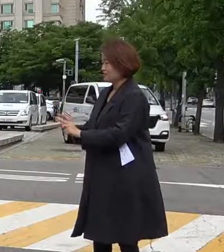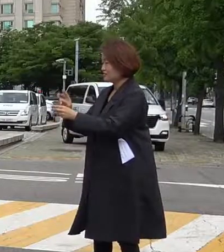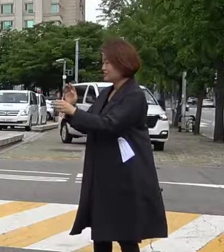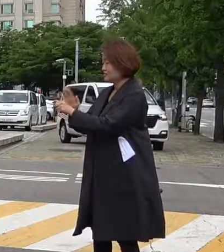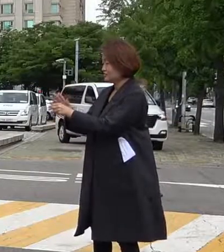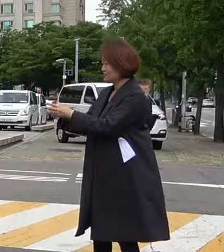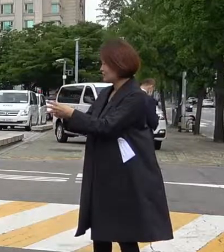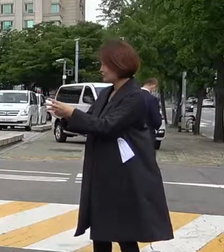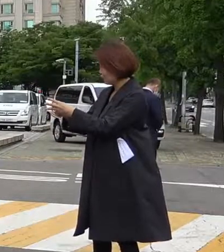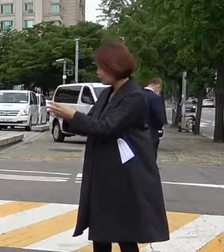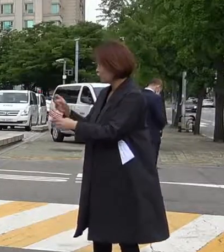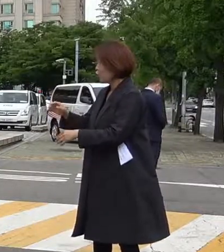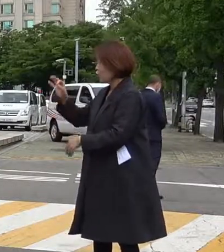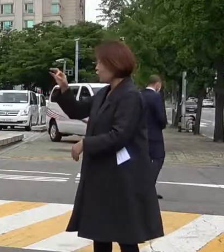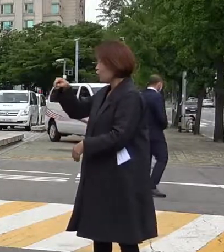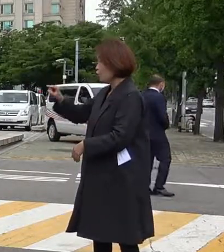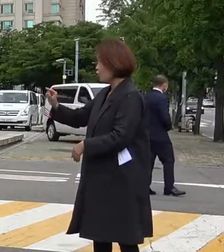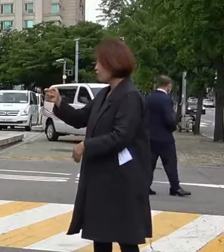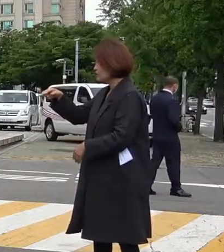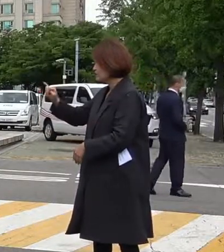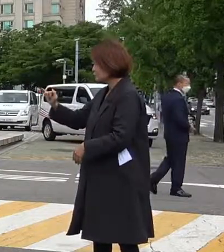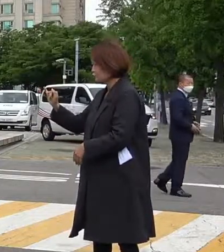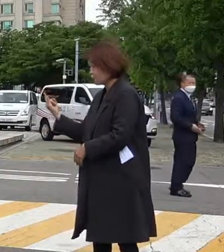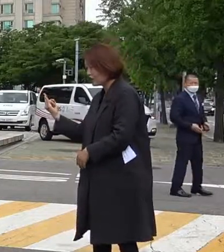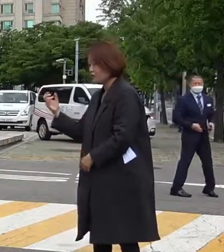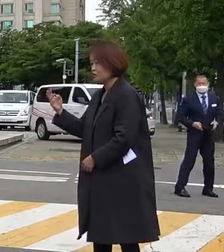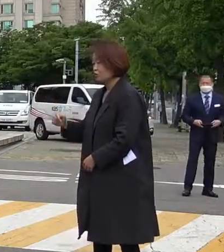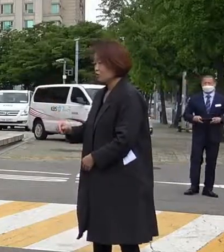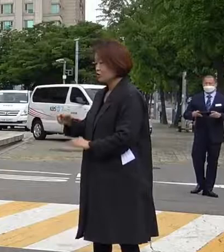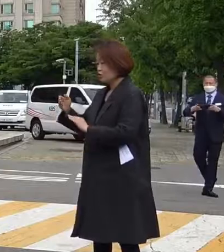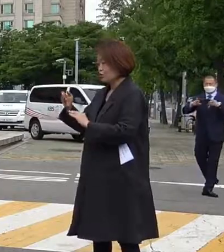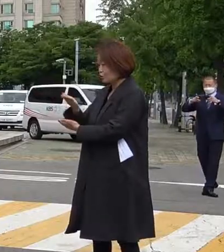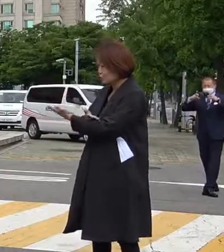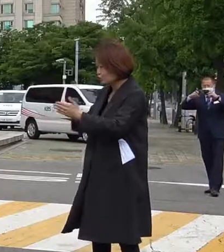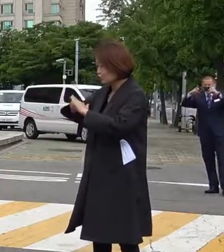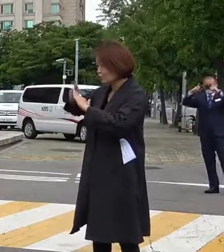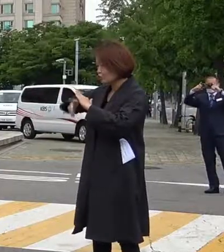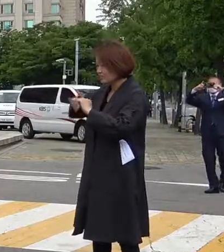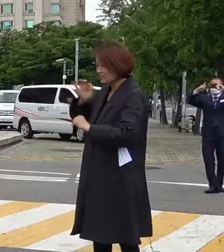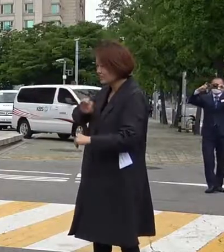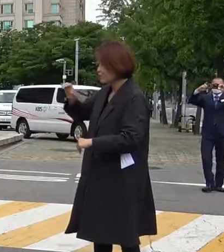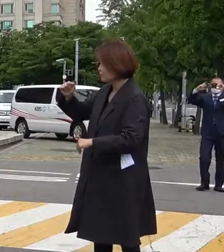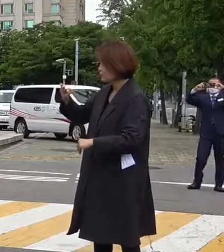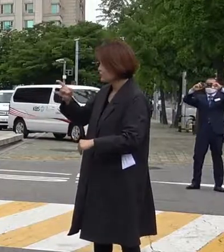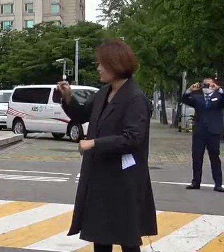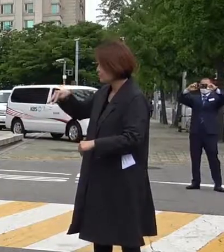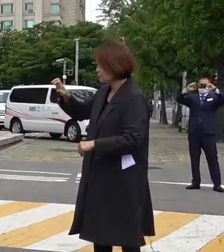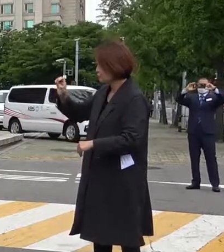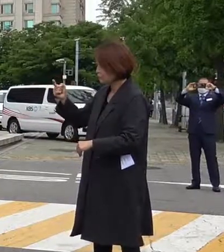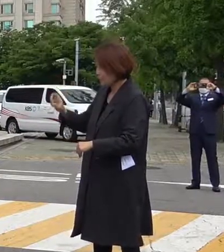자유생활지원수단 유교가 있고 원심회, 그 다음에 공유, 플랫폼 A그룹 같이 오늘